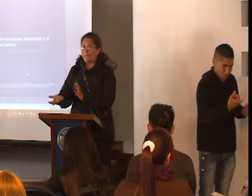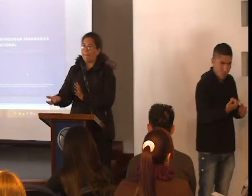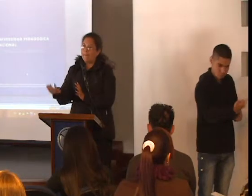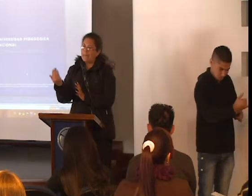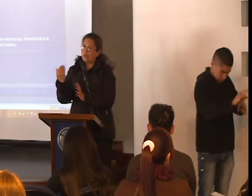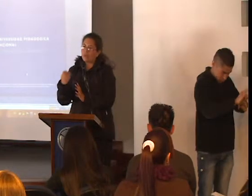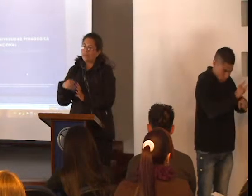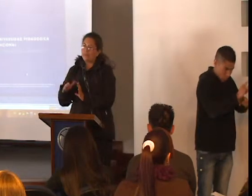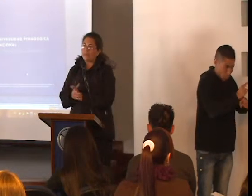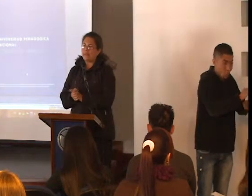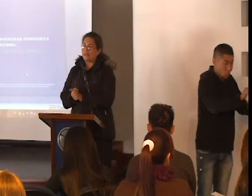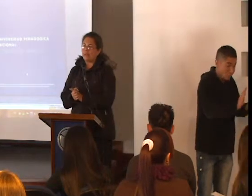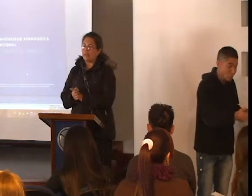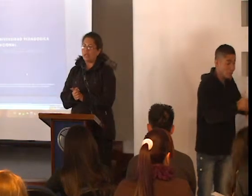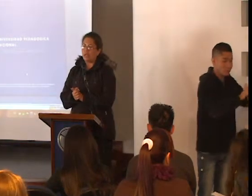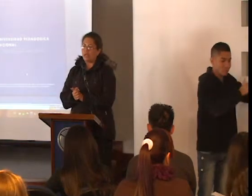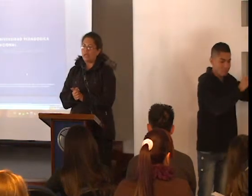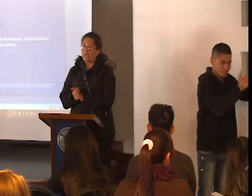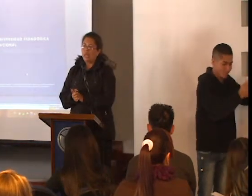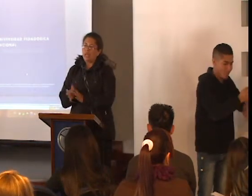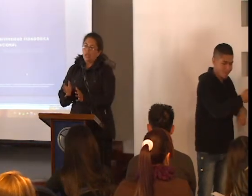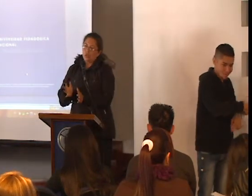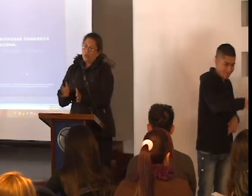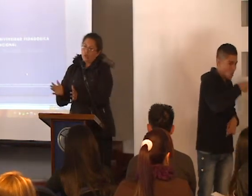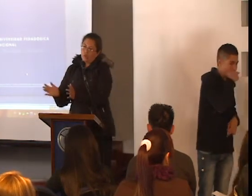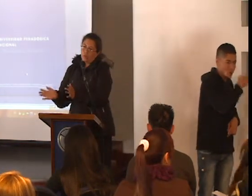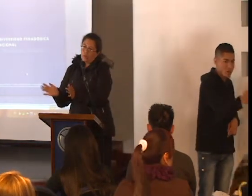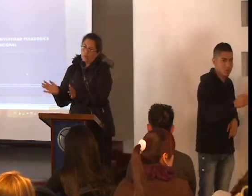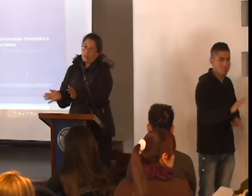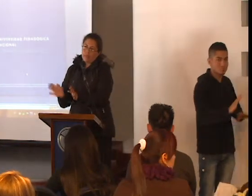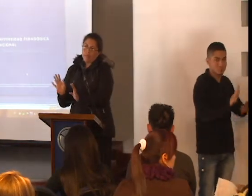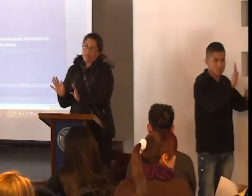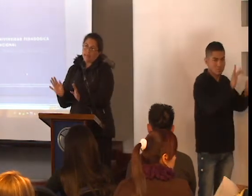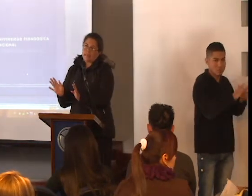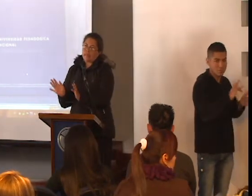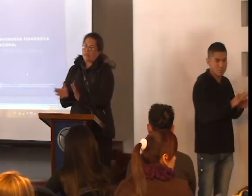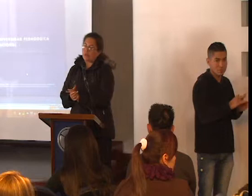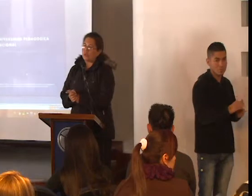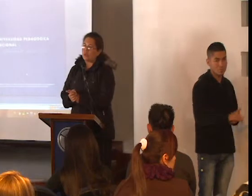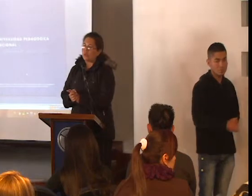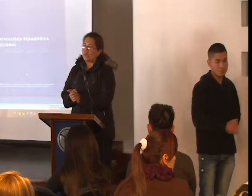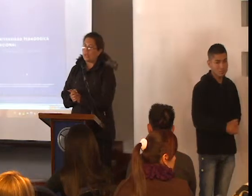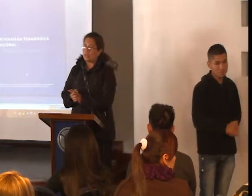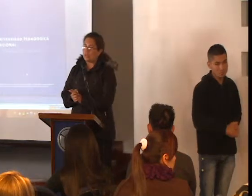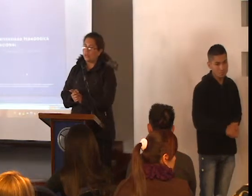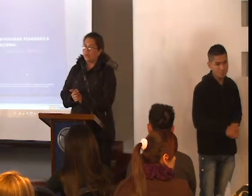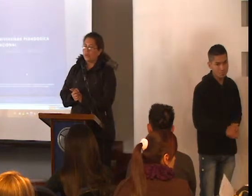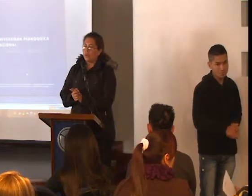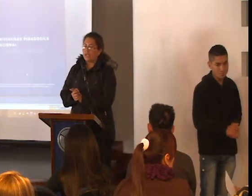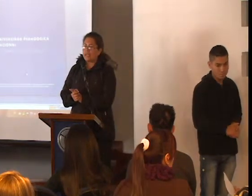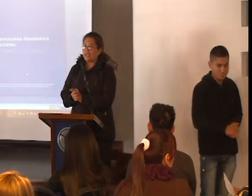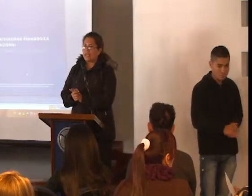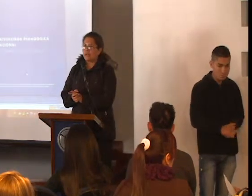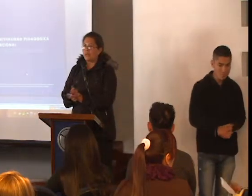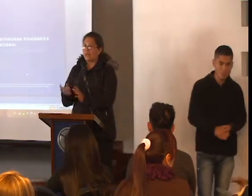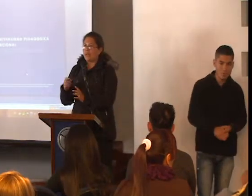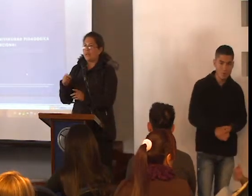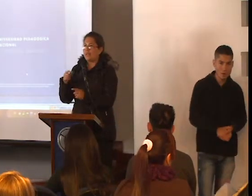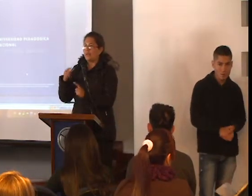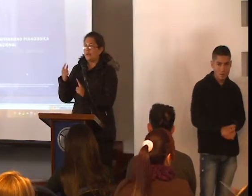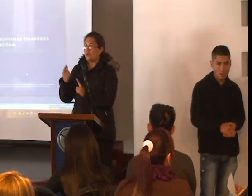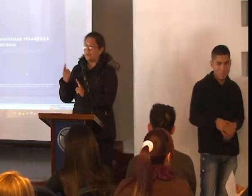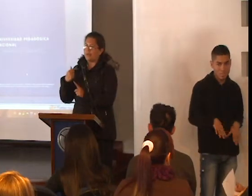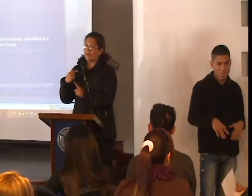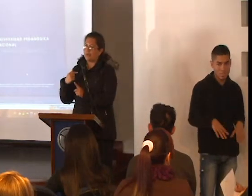usando para mejorar la participación del niño en el aula. Lo otro y lo paralelo pues es el proceso de socialización, porque ya